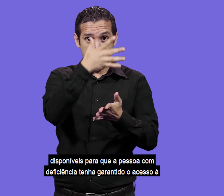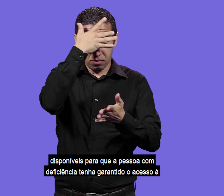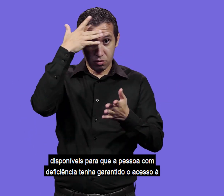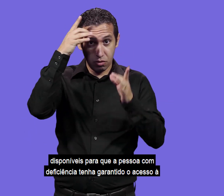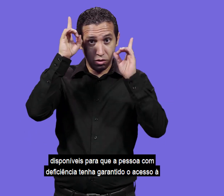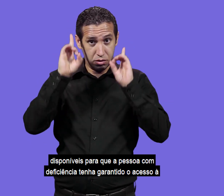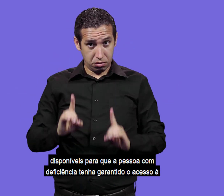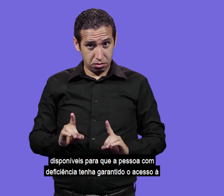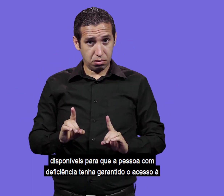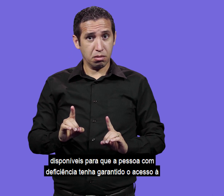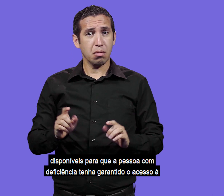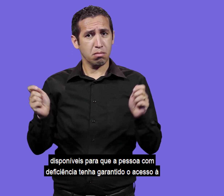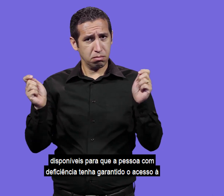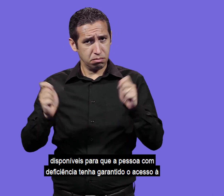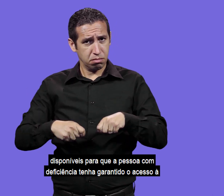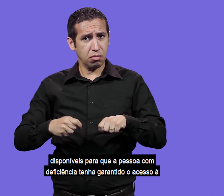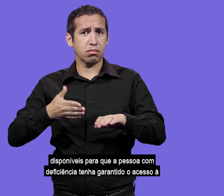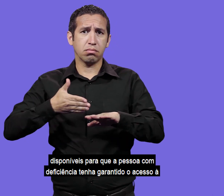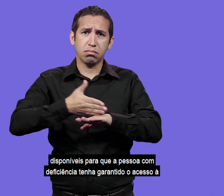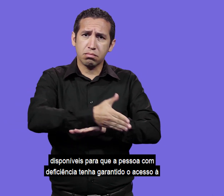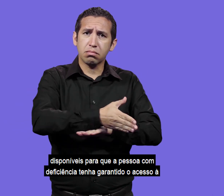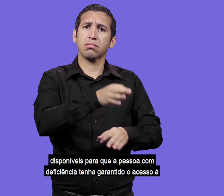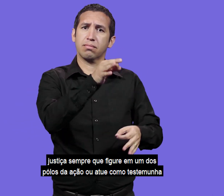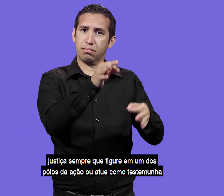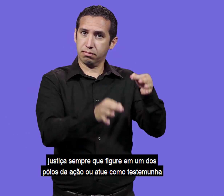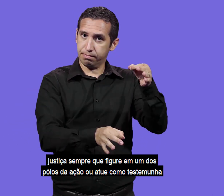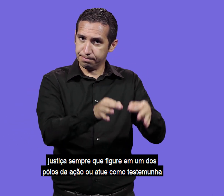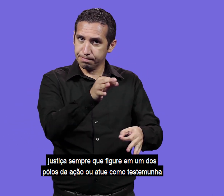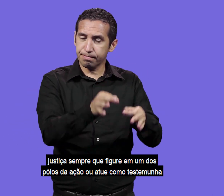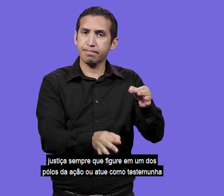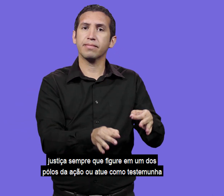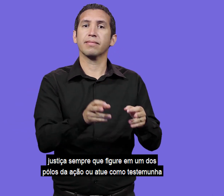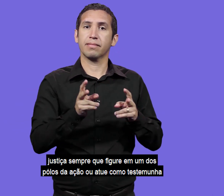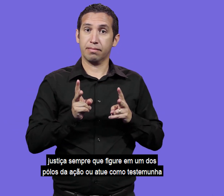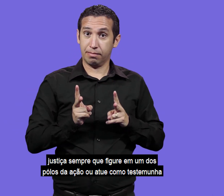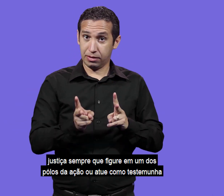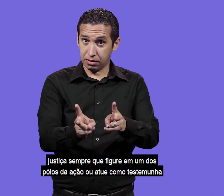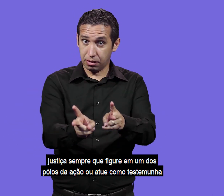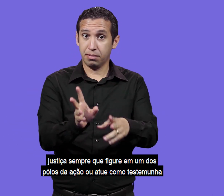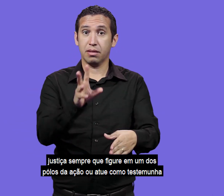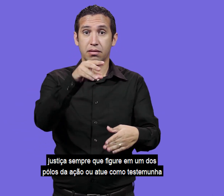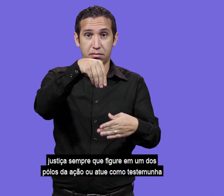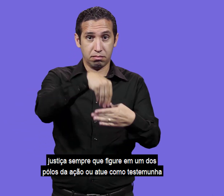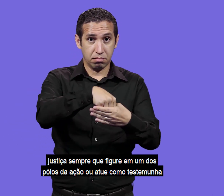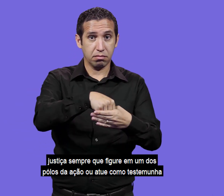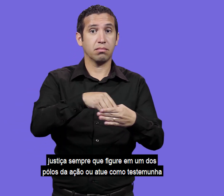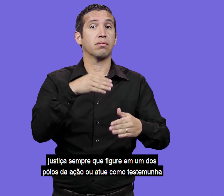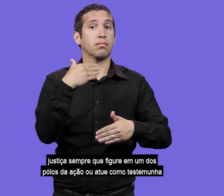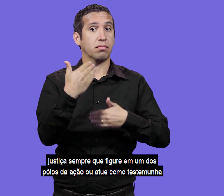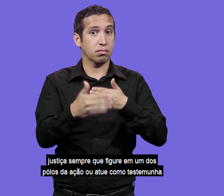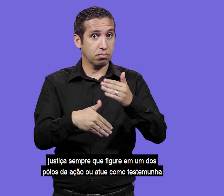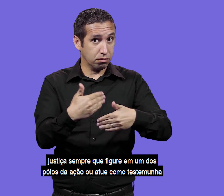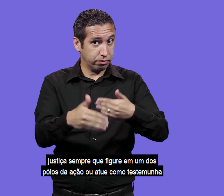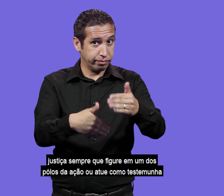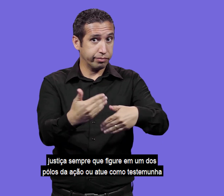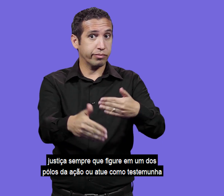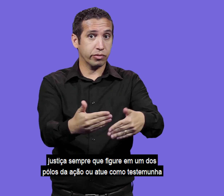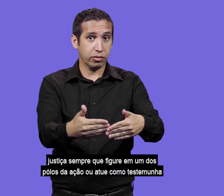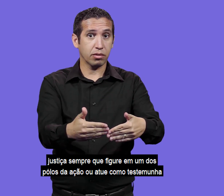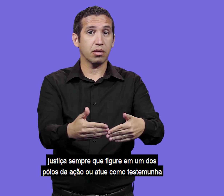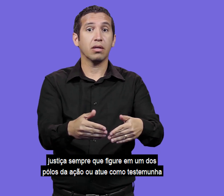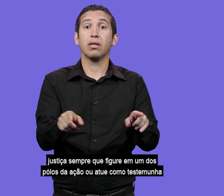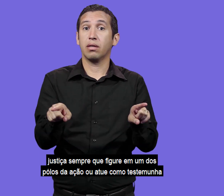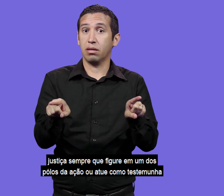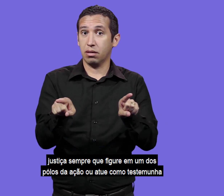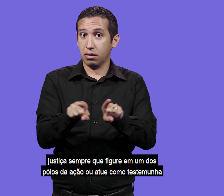pessoa com deficiência tenha garantido acesso à justiça sempre que figure em um dos polos da ação ou